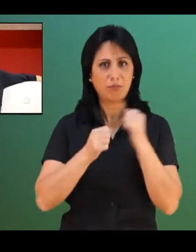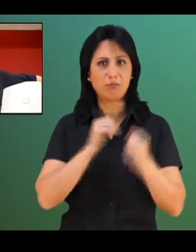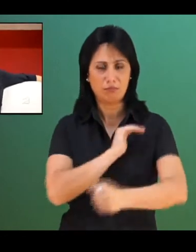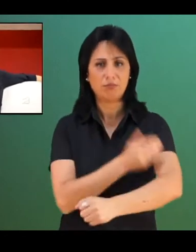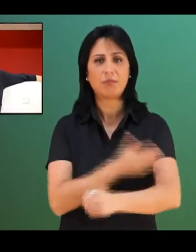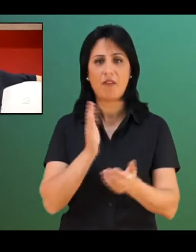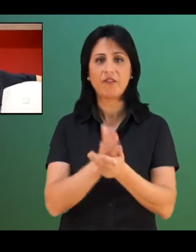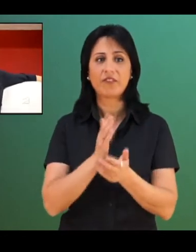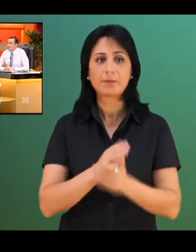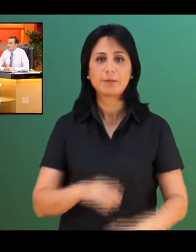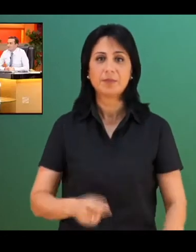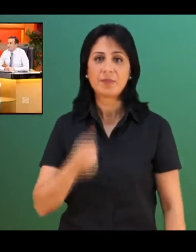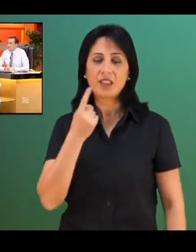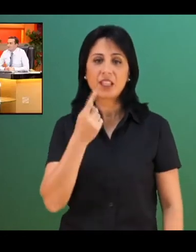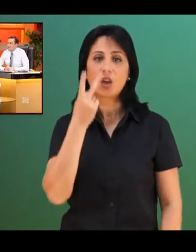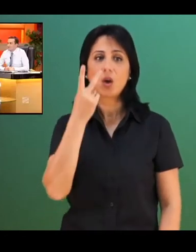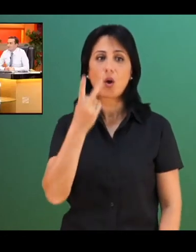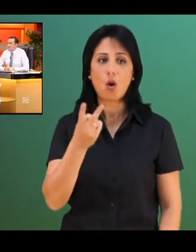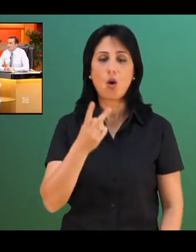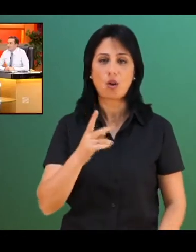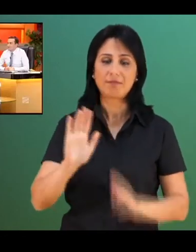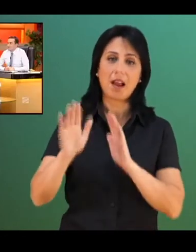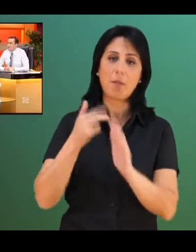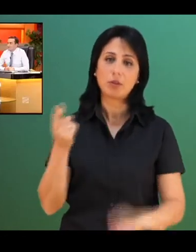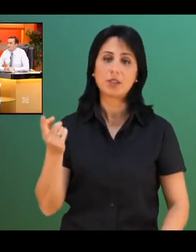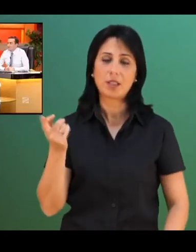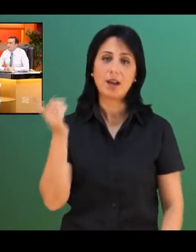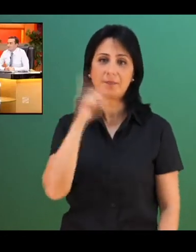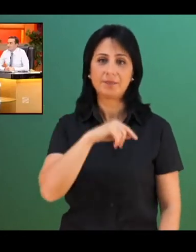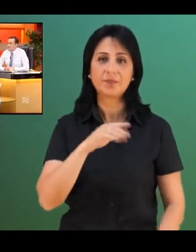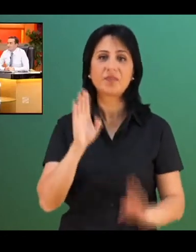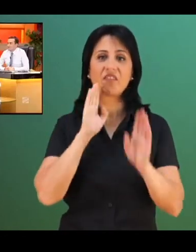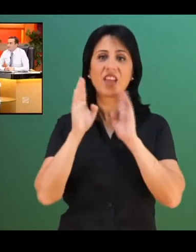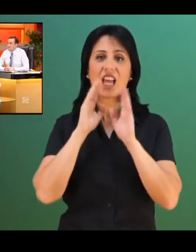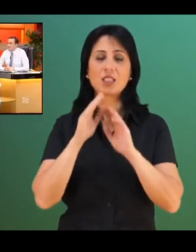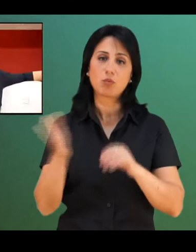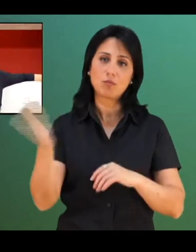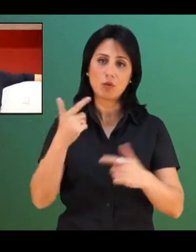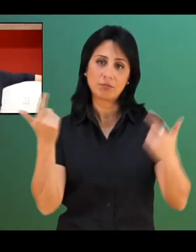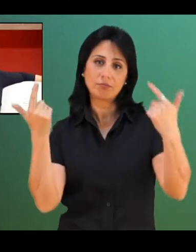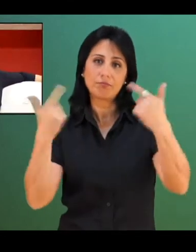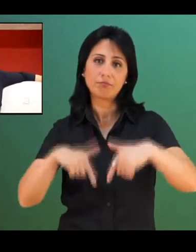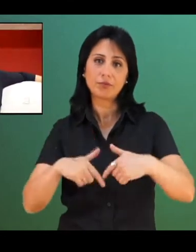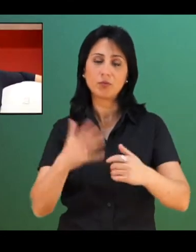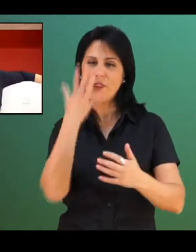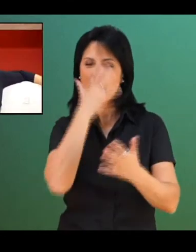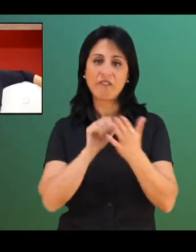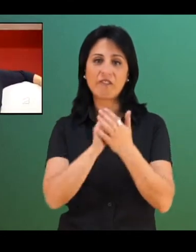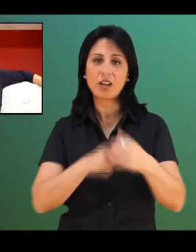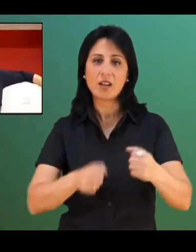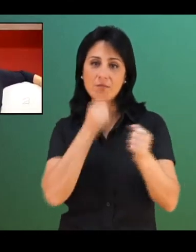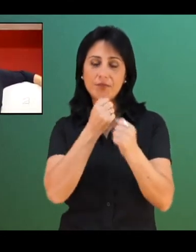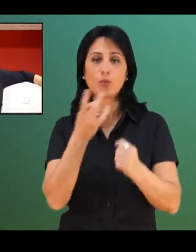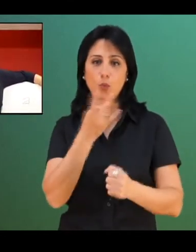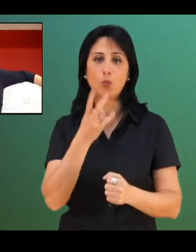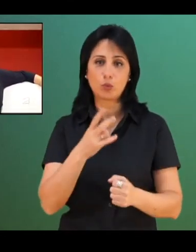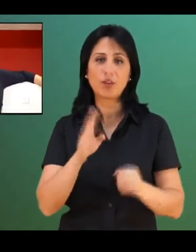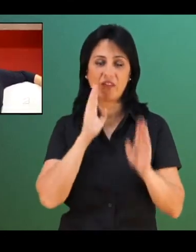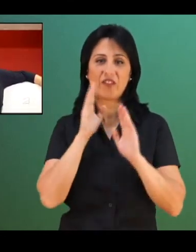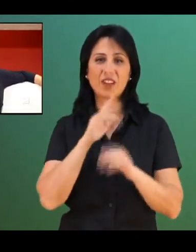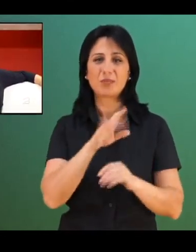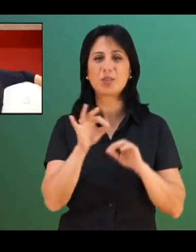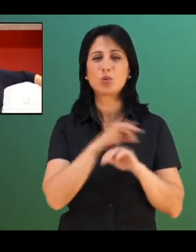იმაში Facebook-ით დუელში, რომ უნდა დაგჟეჟო კარგათო, მიგილეცო ცხვირპირიო, რომ ჩემ ცოლზე რას ლერებს ლაპარაკობო. ასე რომ თხილად